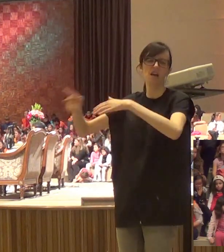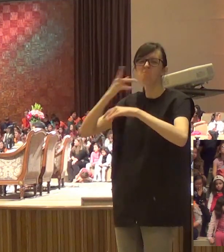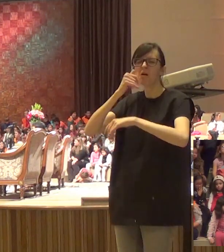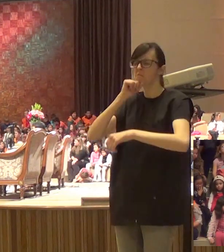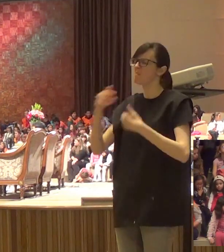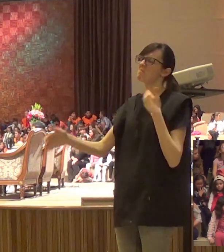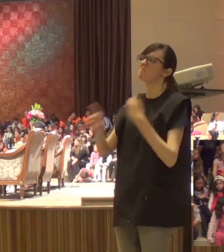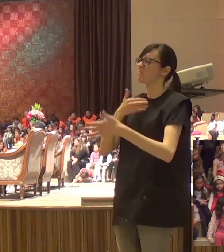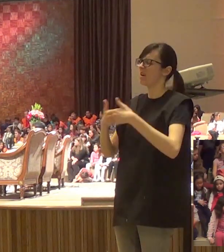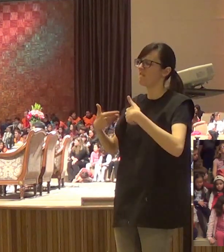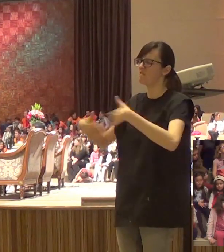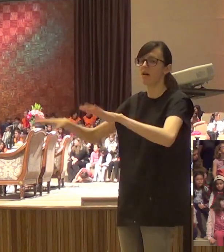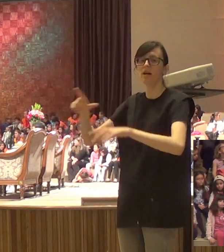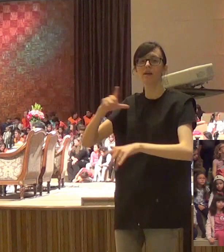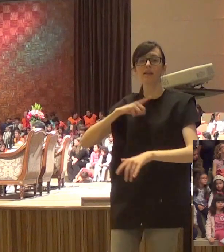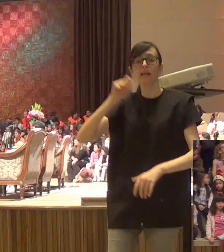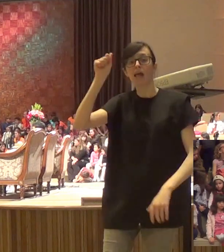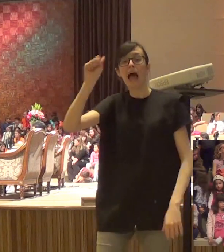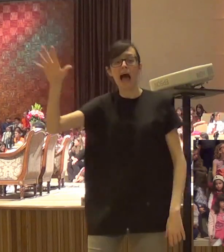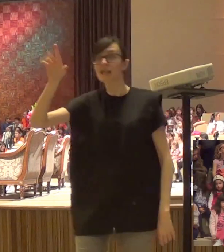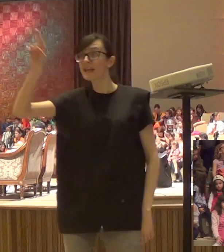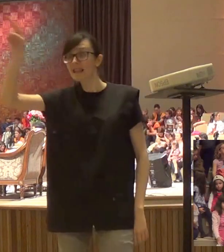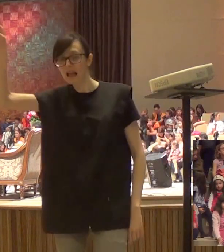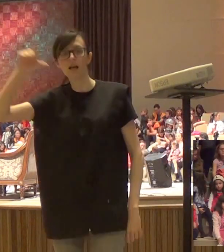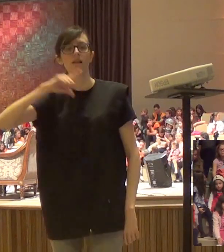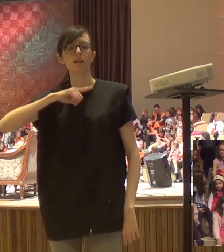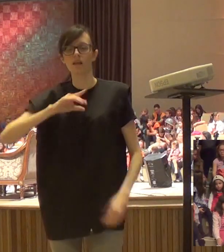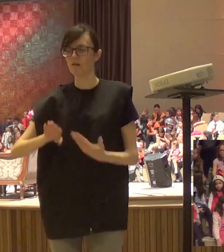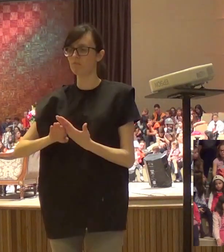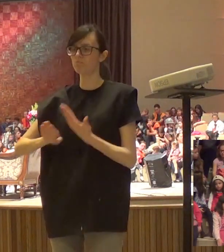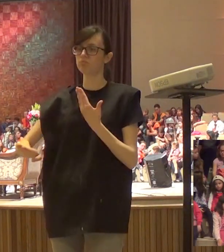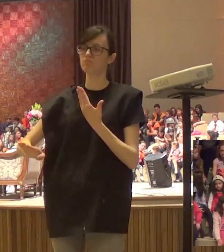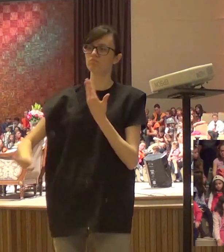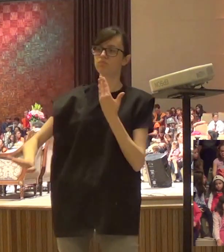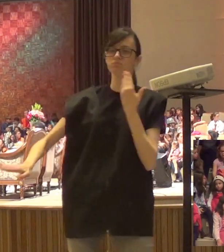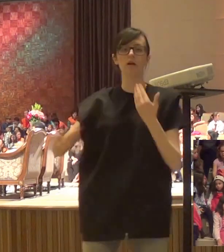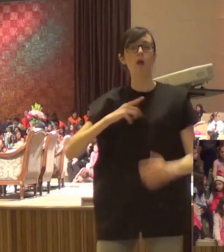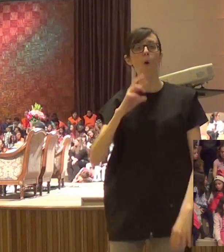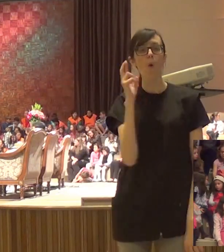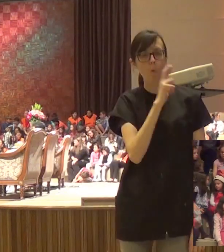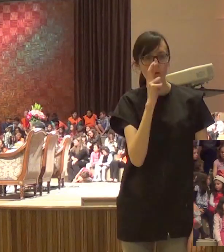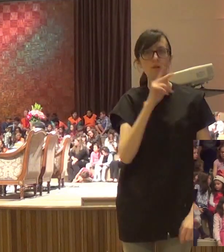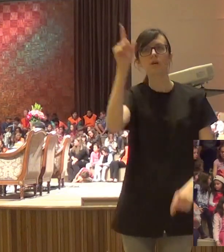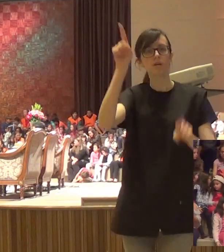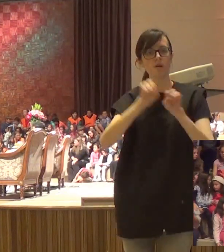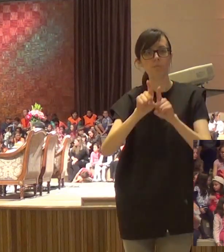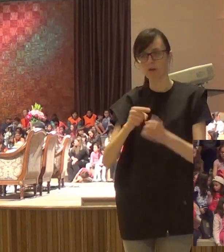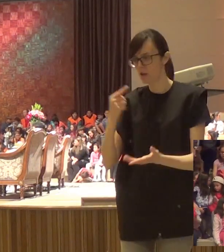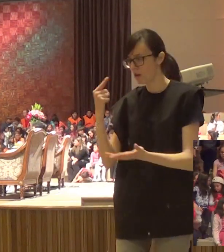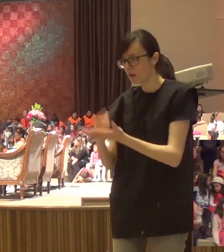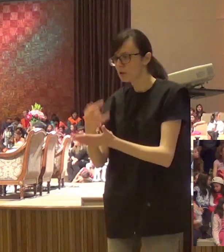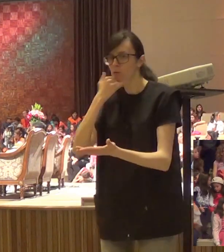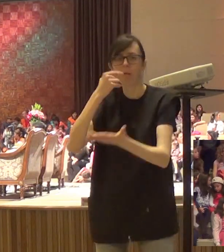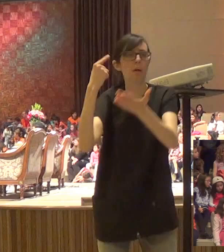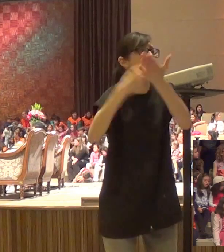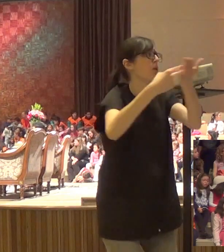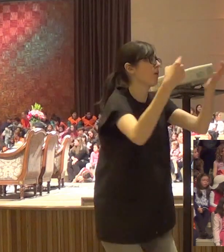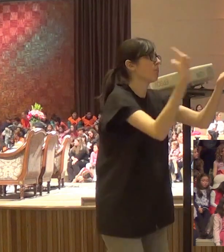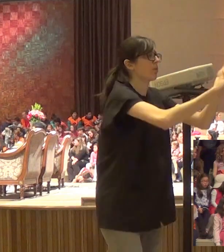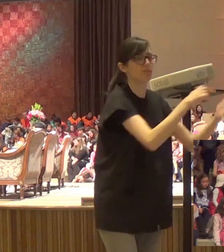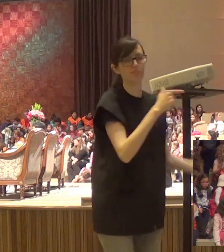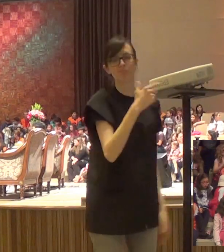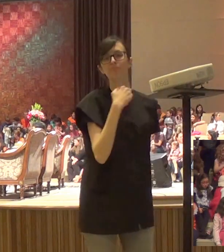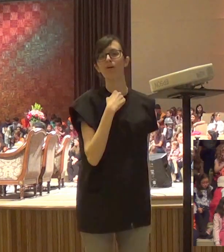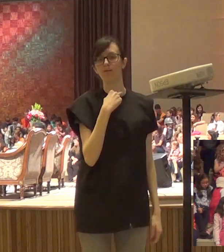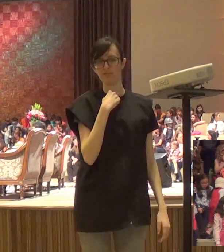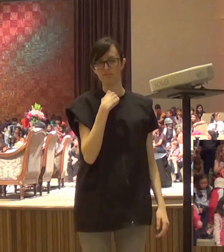crianças pelos seus pais. No sul da Ásia, o problema é o distanciamento. Na Rússia, é a questão